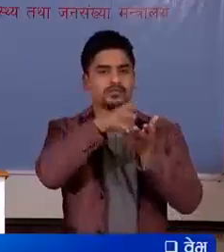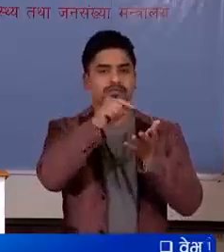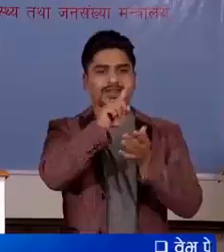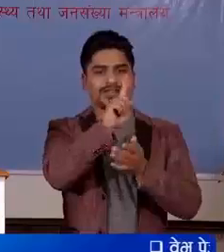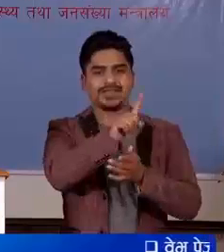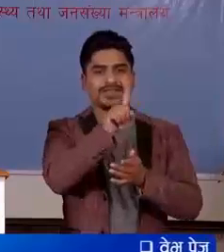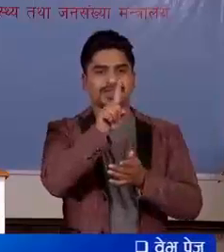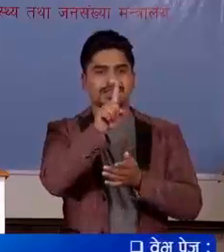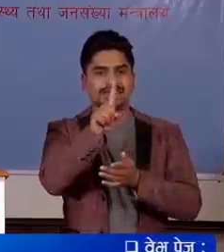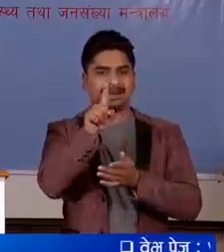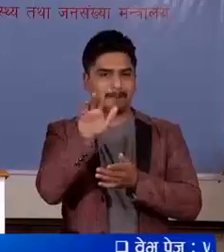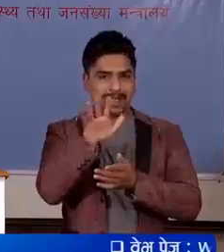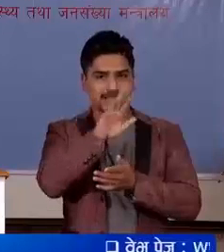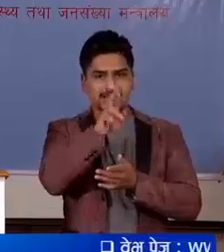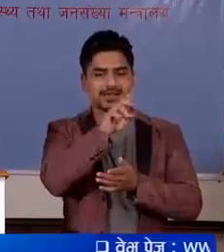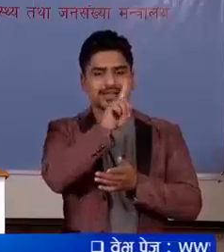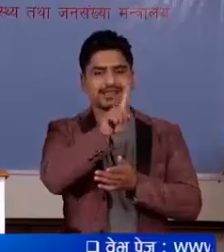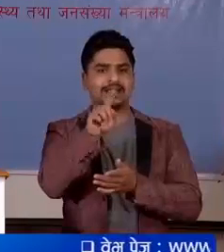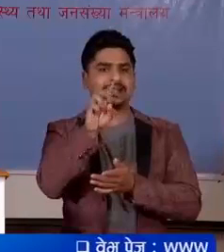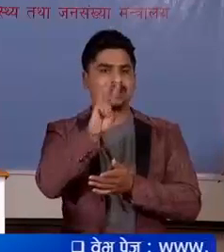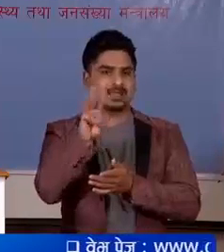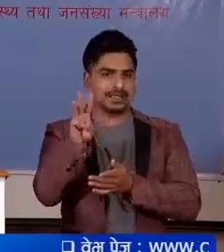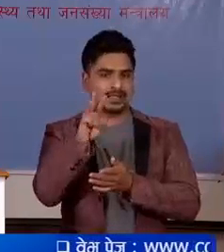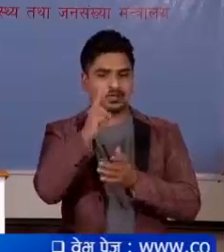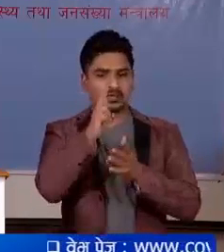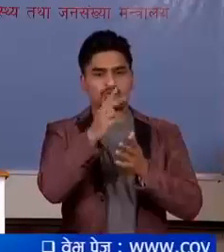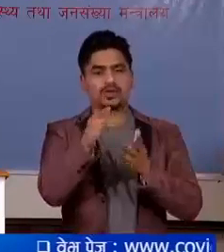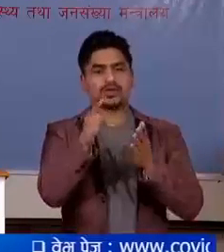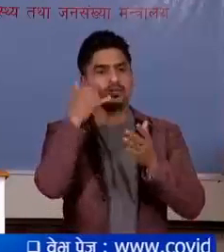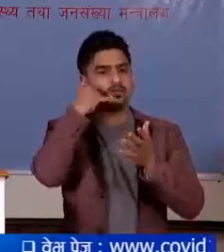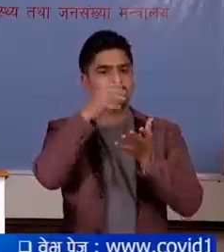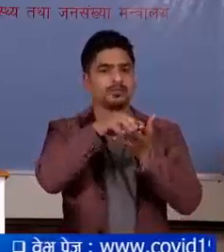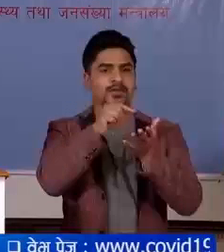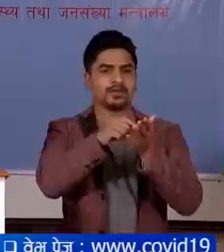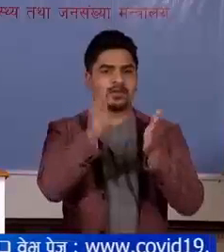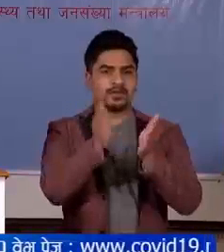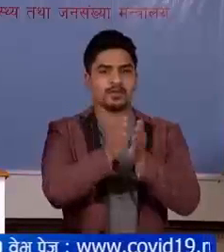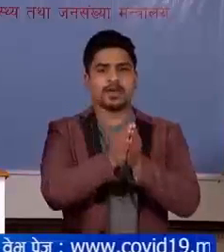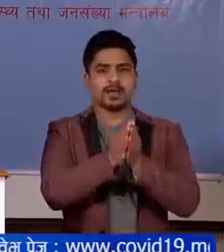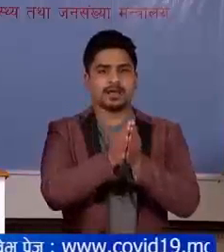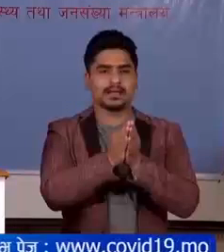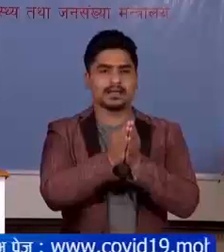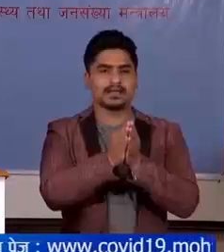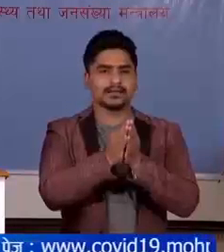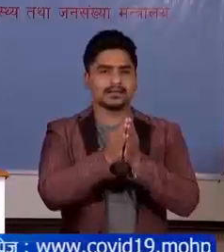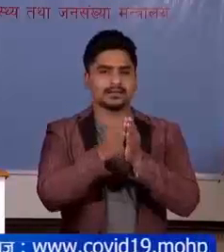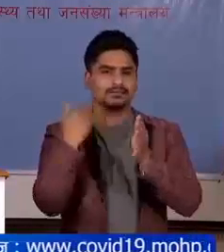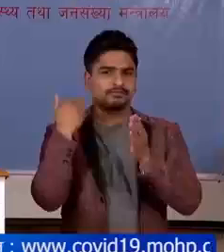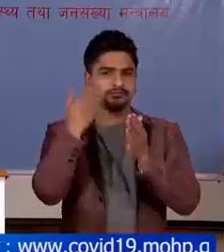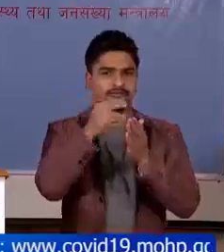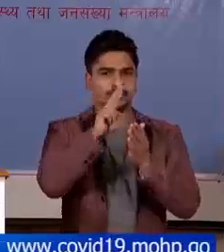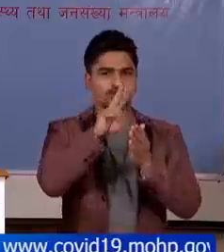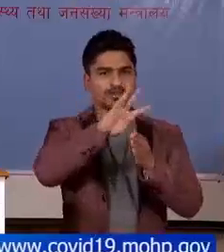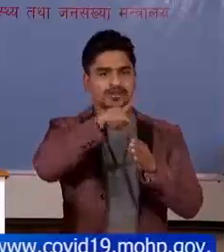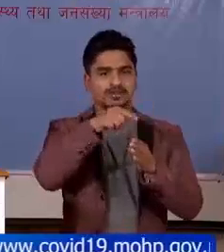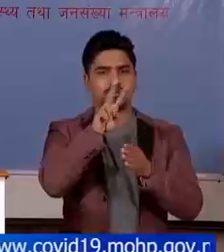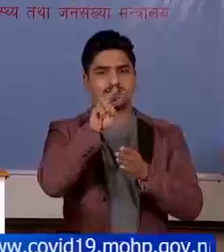11.15 रो 11.30 ये दुई ओटा कॉल सेंटर मा जम्मा कत 24 गंटा मा